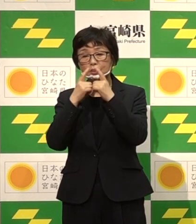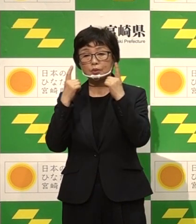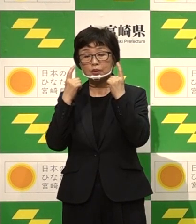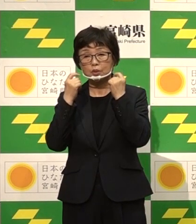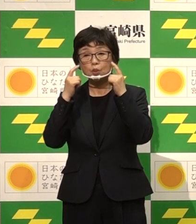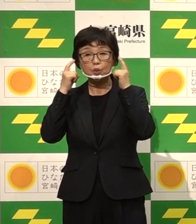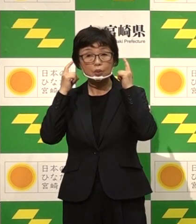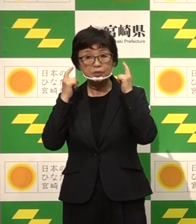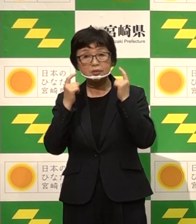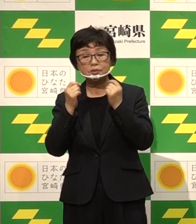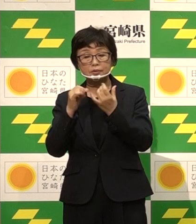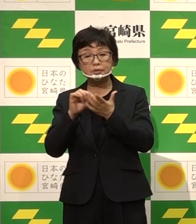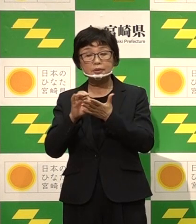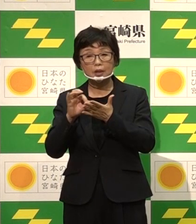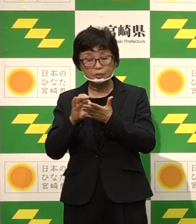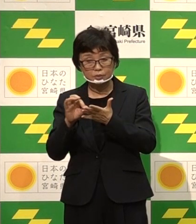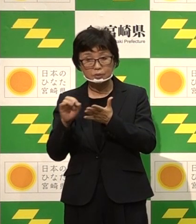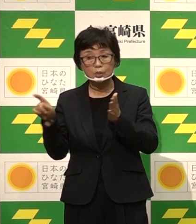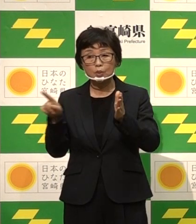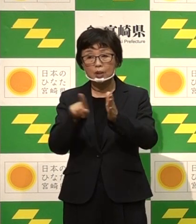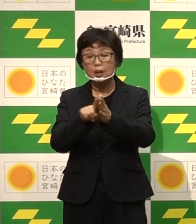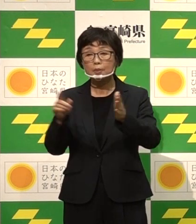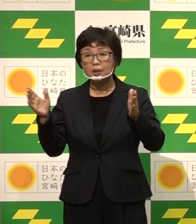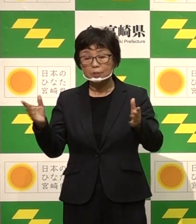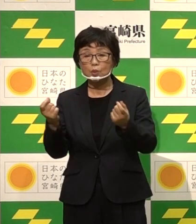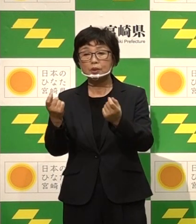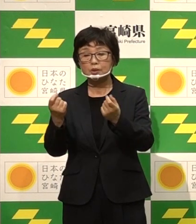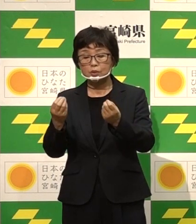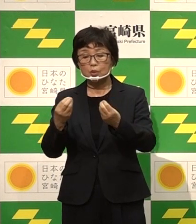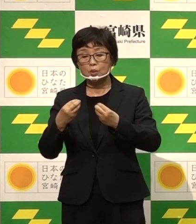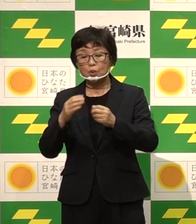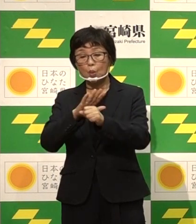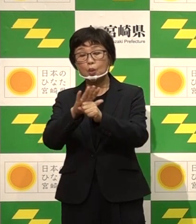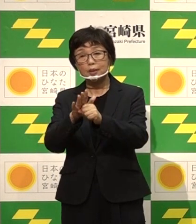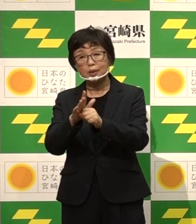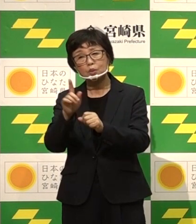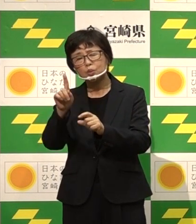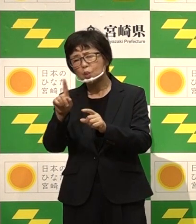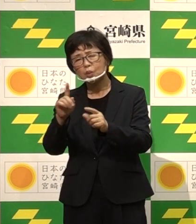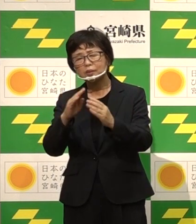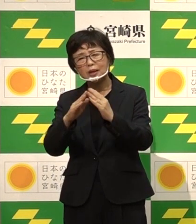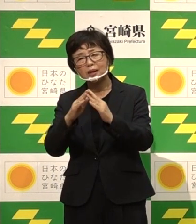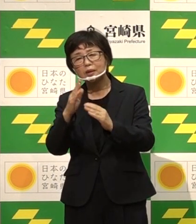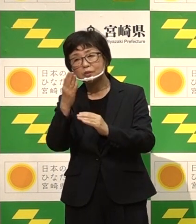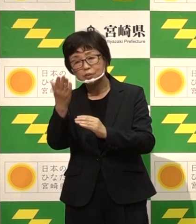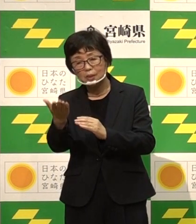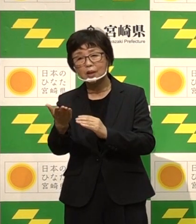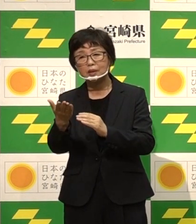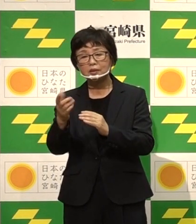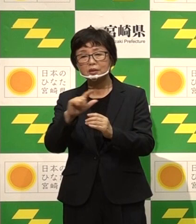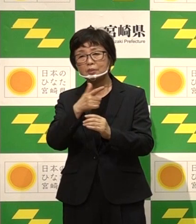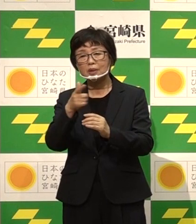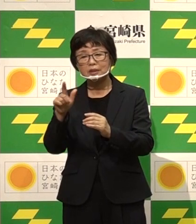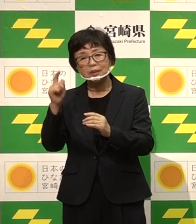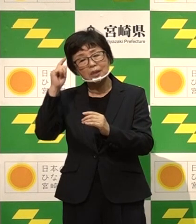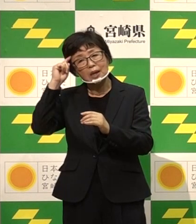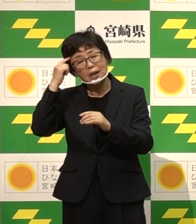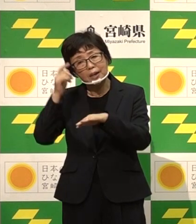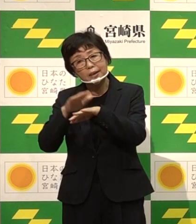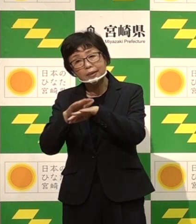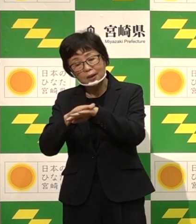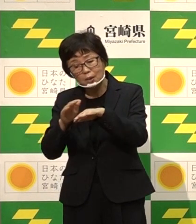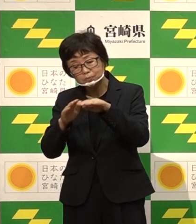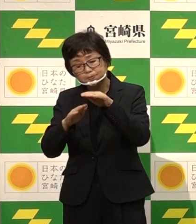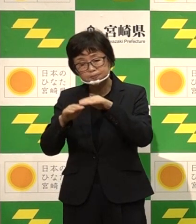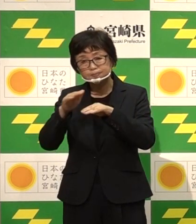ただくだとかですね、まあ、これまでもこのコロナとのどういうふうに戦っていくのかというところは、さまざまな知見が積み重なっている